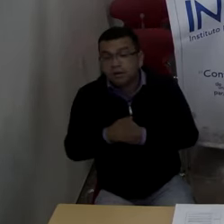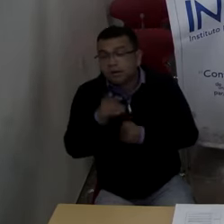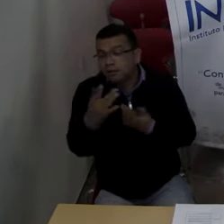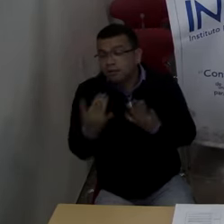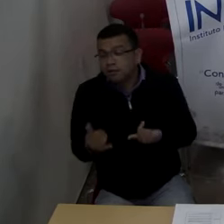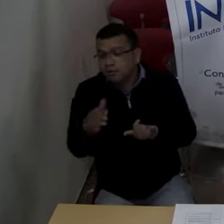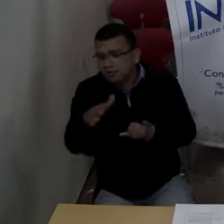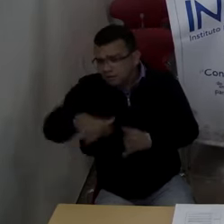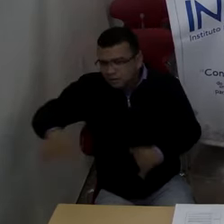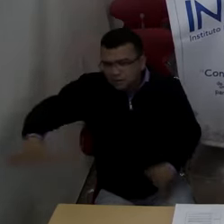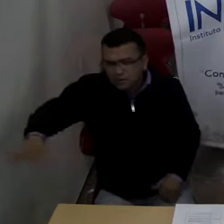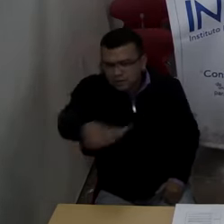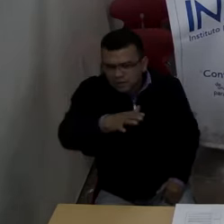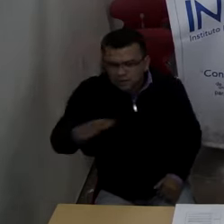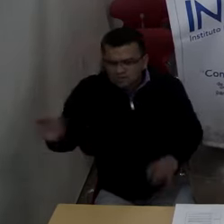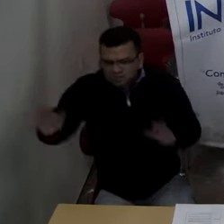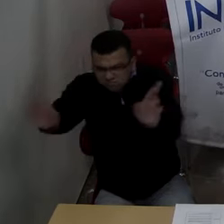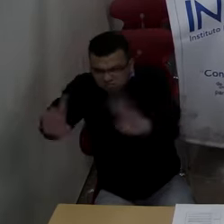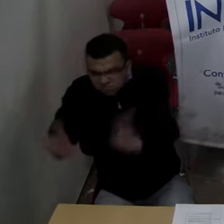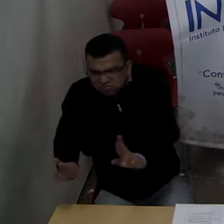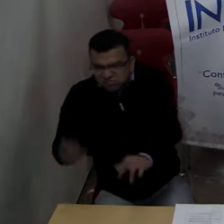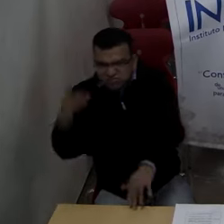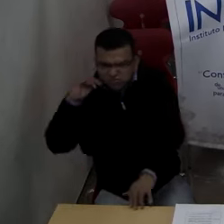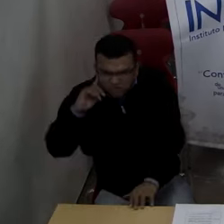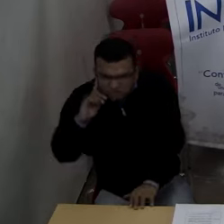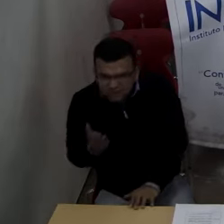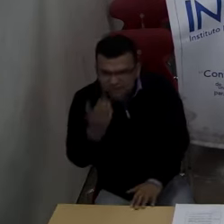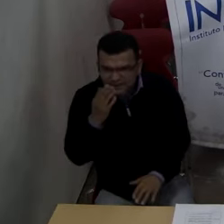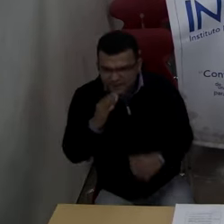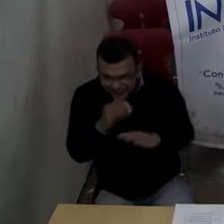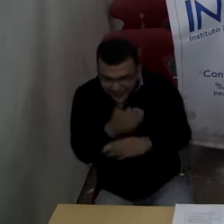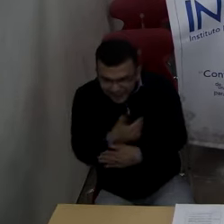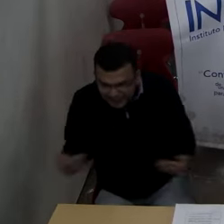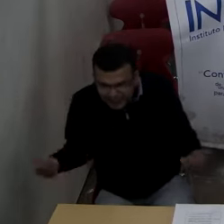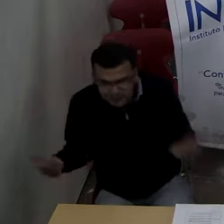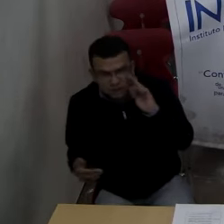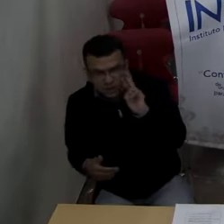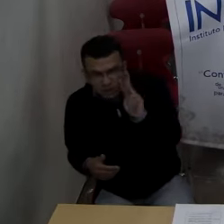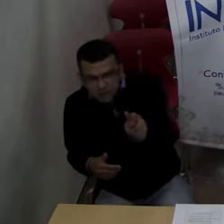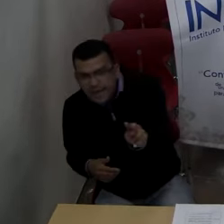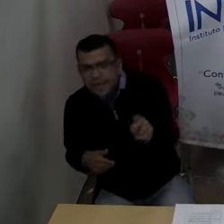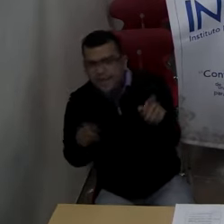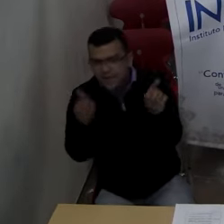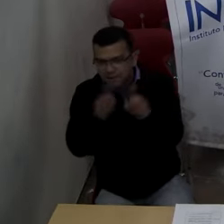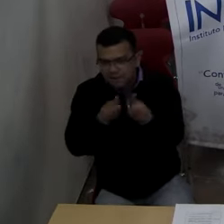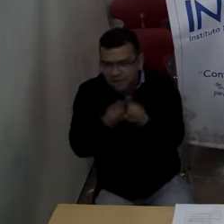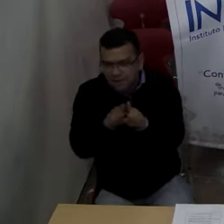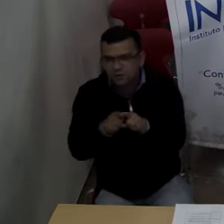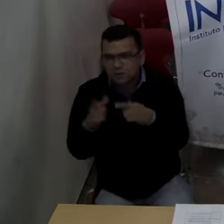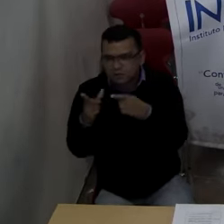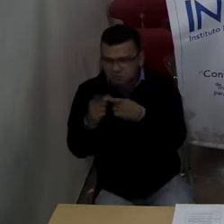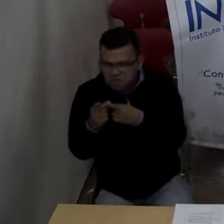observan que sus hermanos, que sus primos, que sus familiares, que todo el mundo